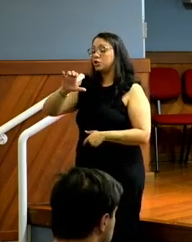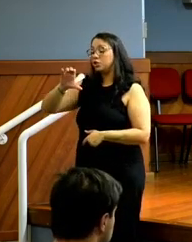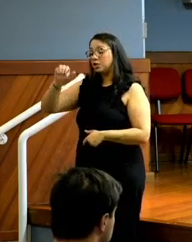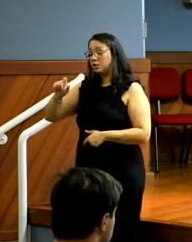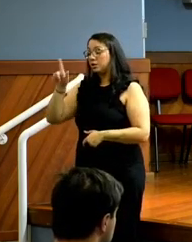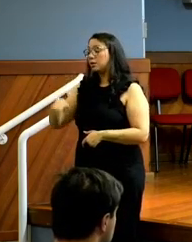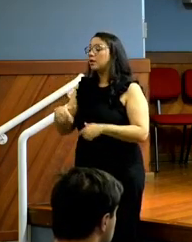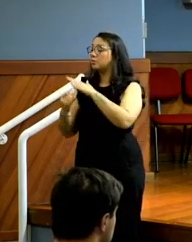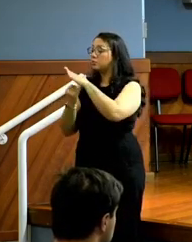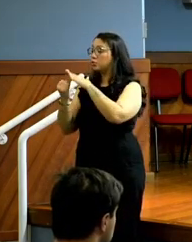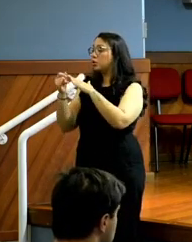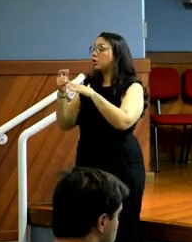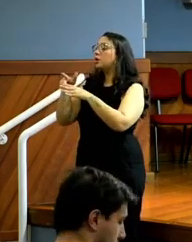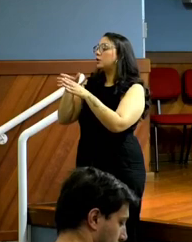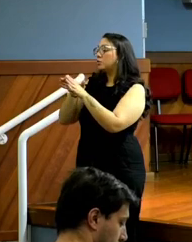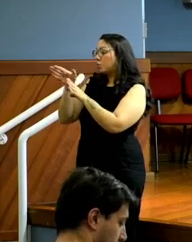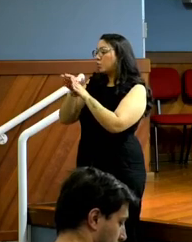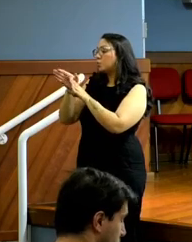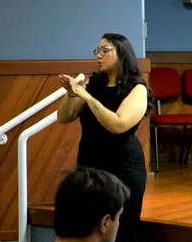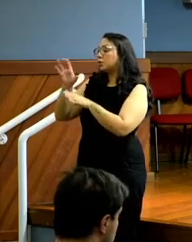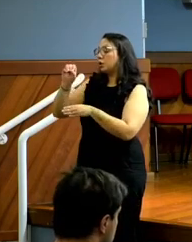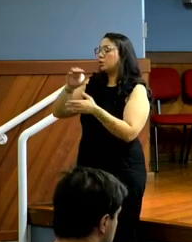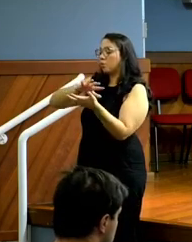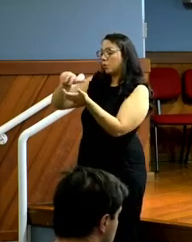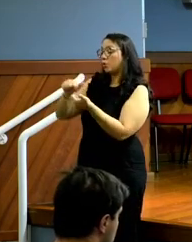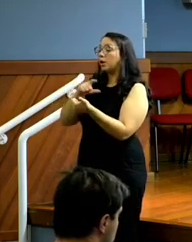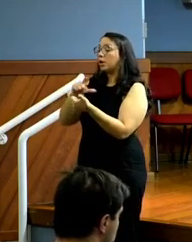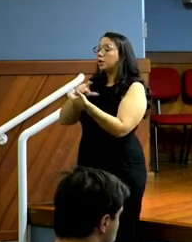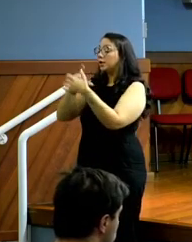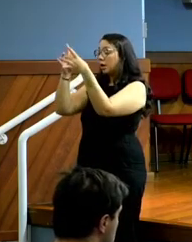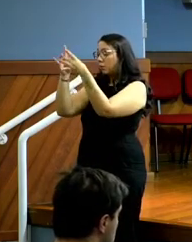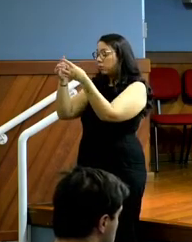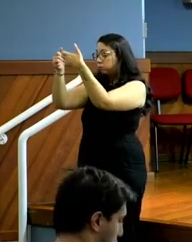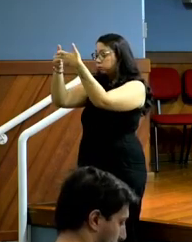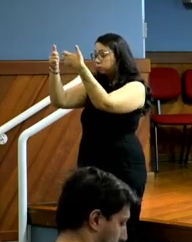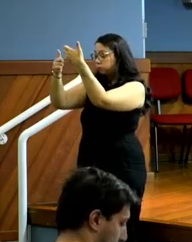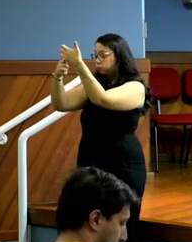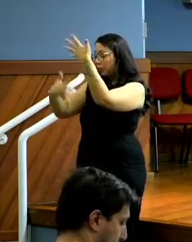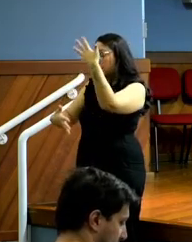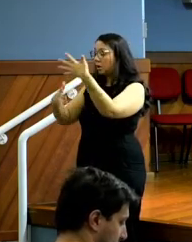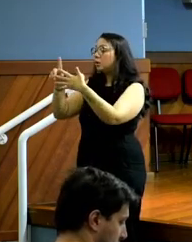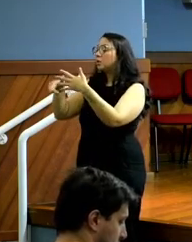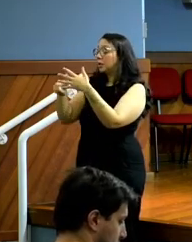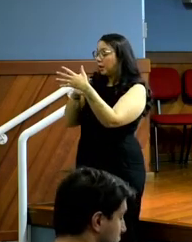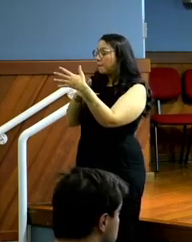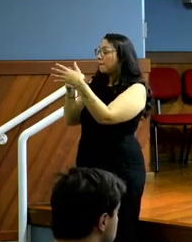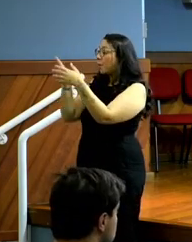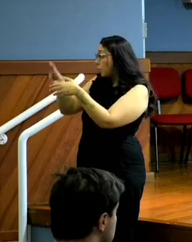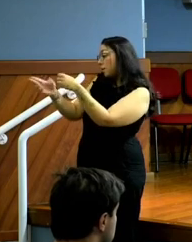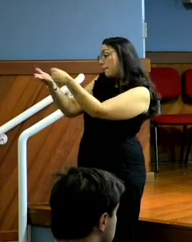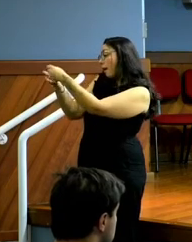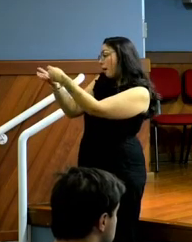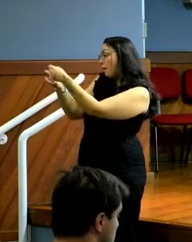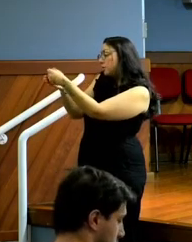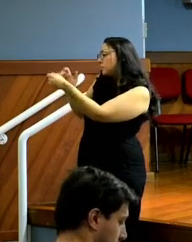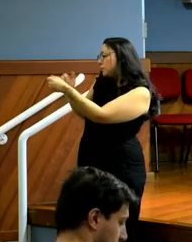exemplo, as normativas do ICA, como a ISADG, que é a Norma Internacional de Descrição Arquivística, né, a gente tem se embasado nela e trabalhado